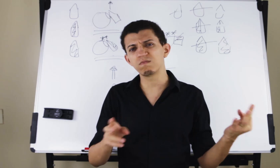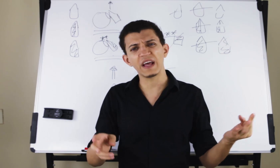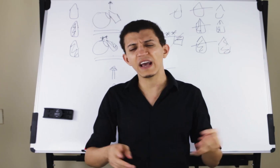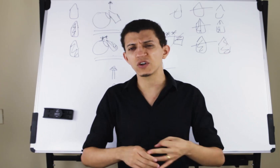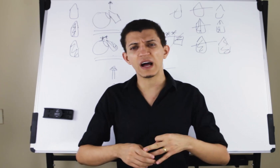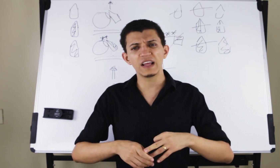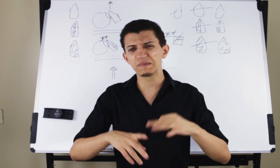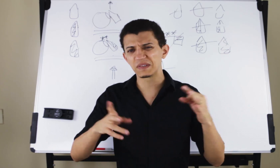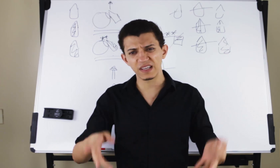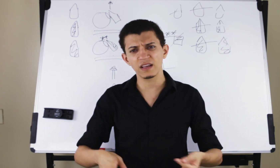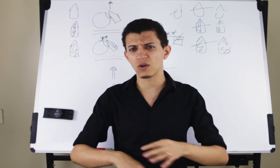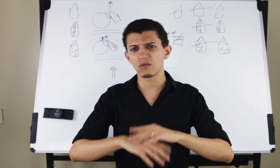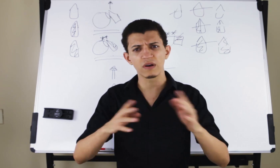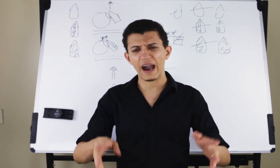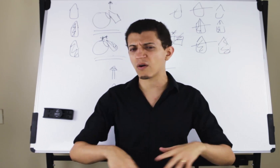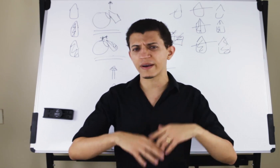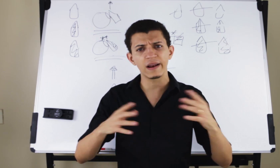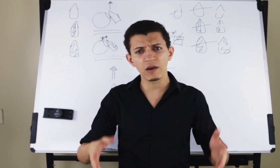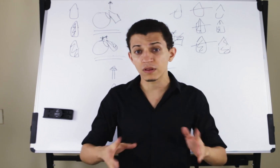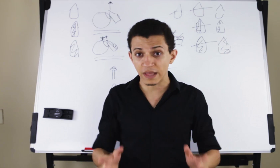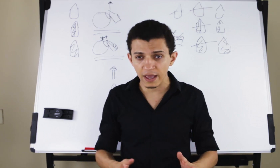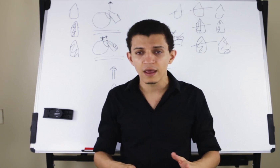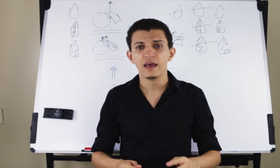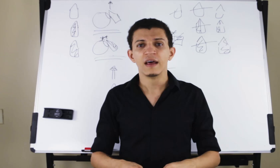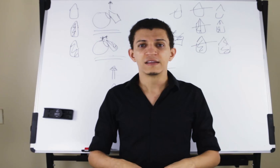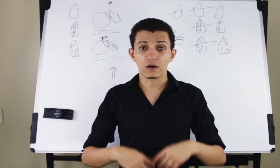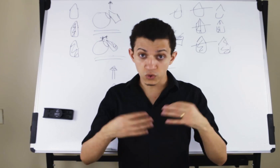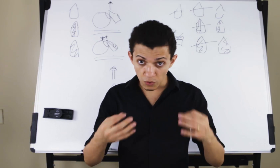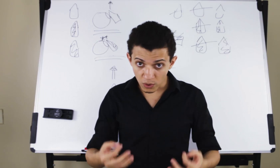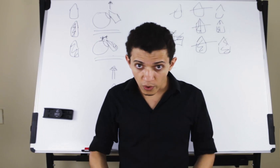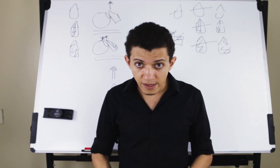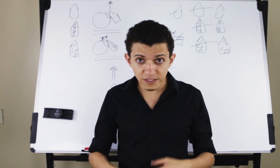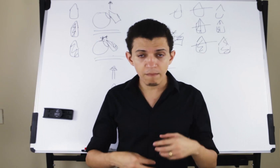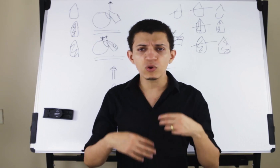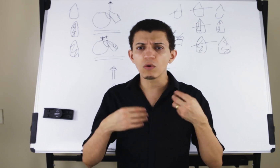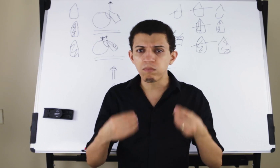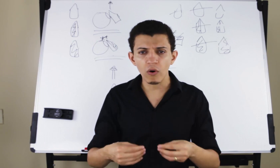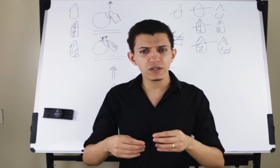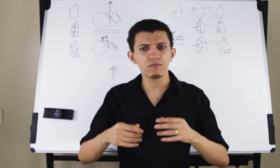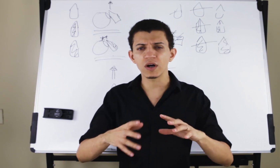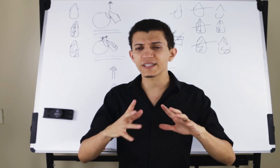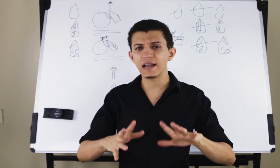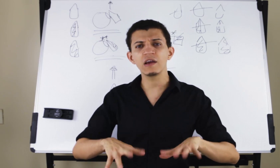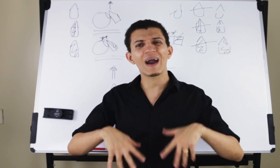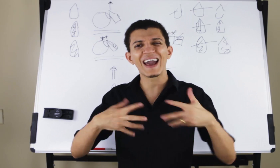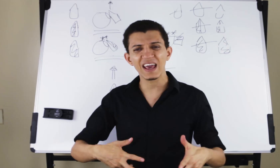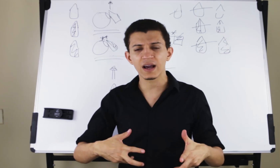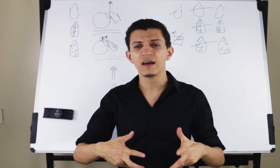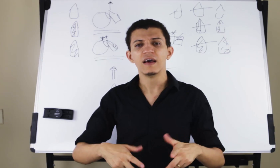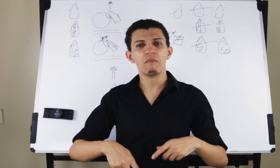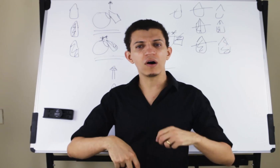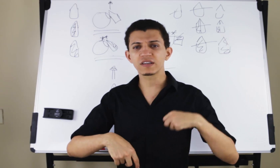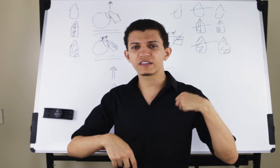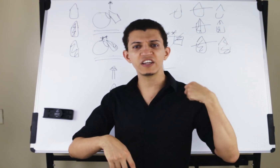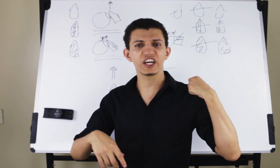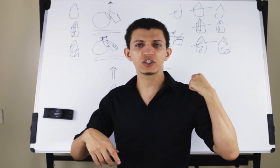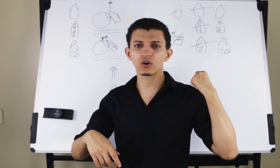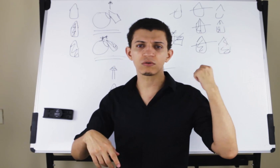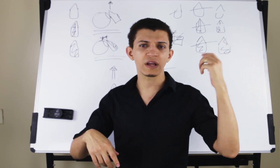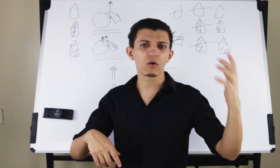tem regionalismo sim, em todo lugar, em qualquer língua tem. Se acostume com isso, é muito bom, isso mostra que a língua é rica, mostra que tem gente de todo quanto é